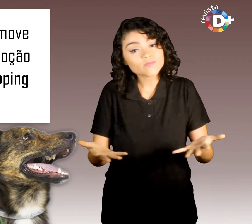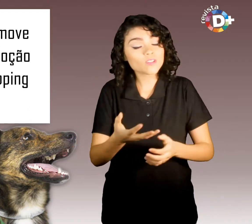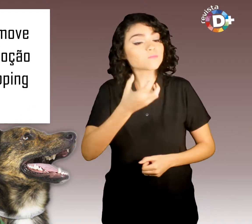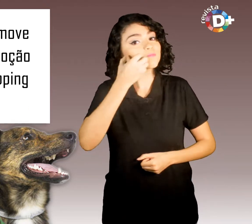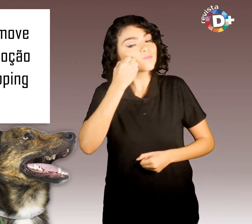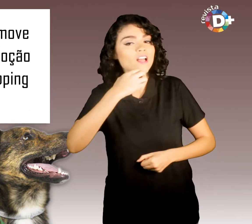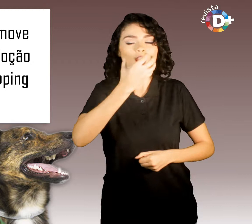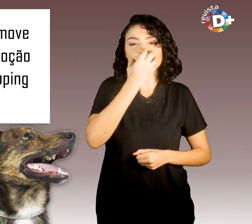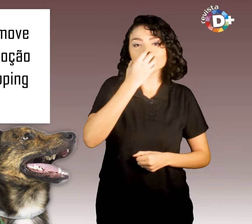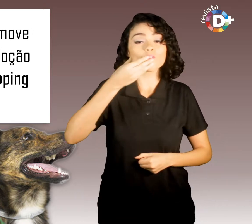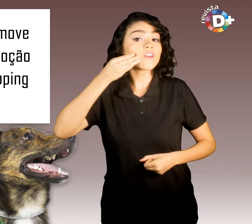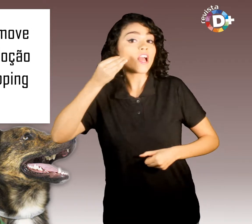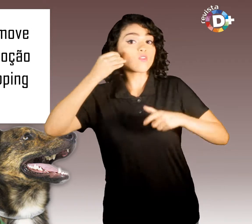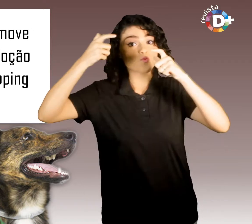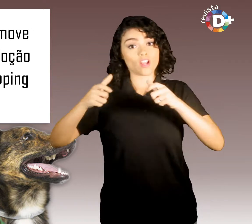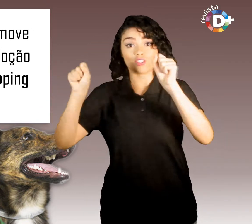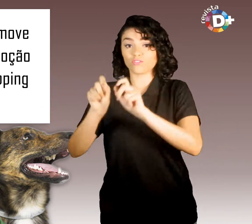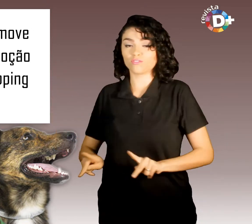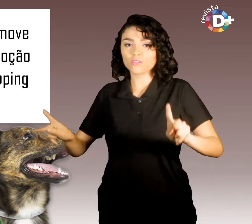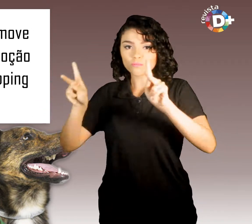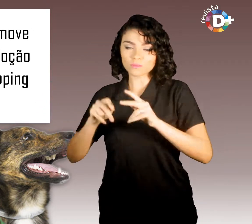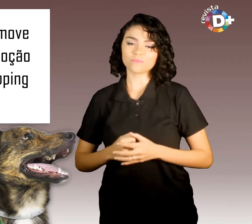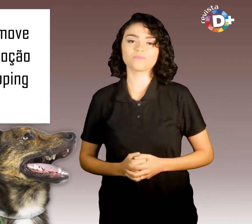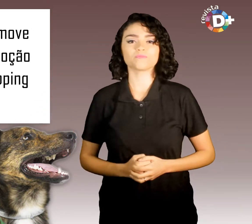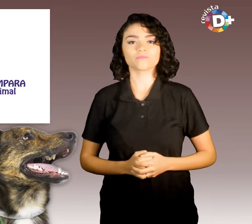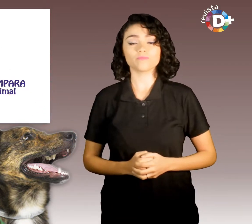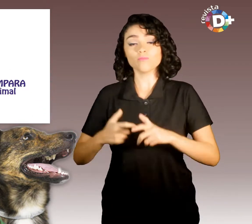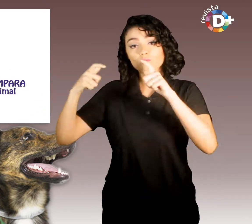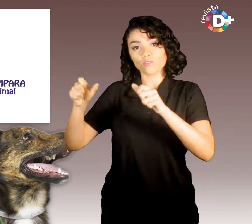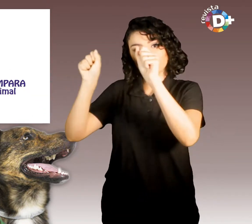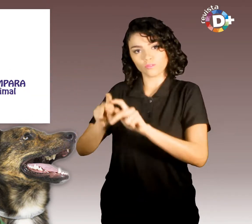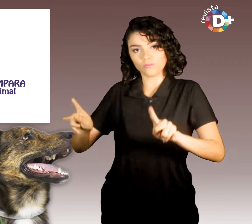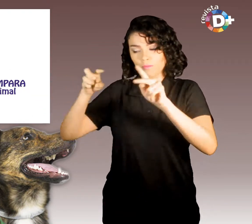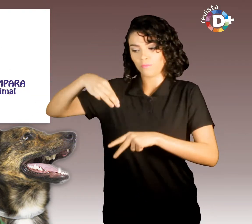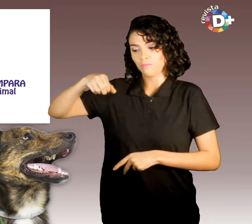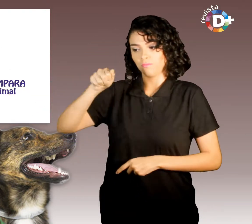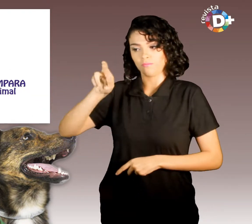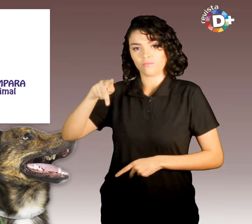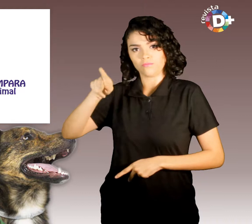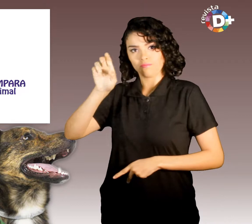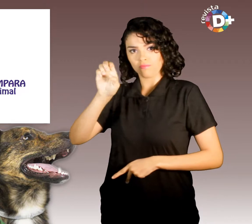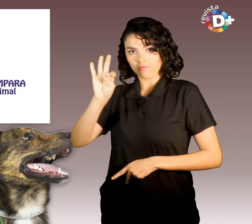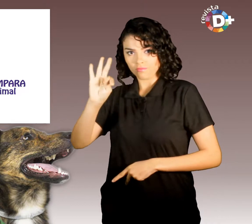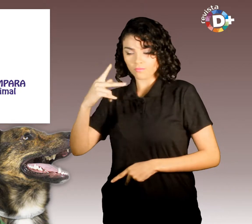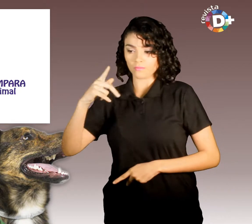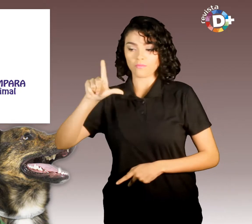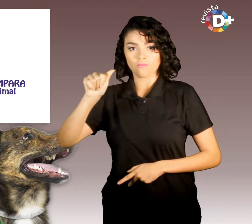place o shop marketplace e amparar animal associação das